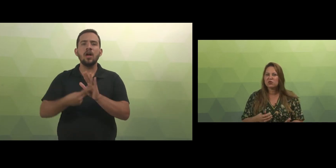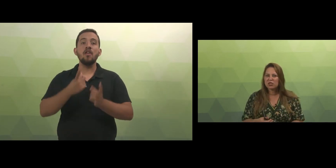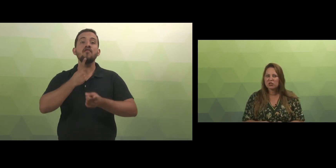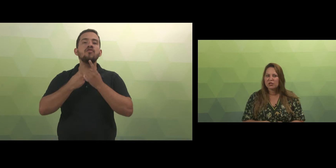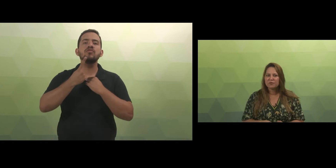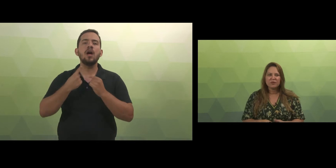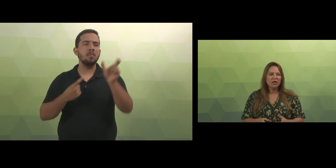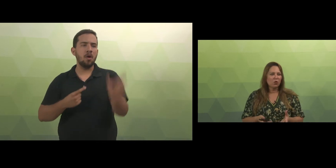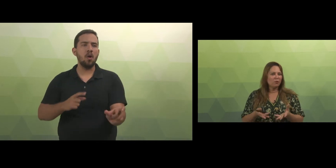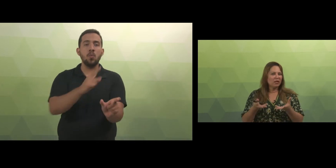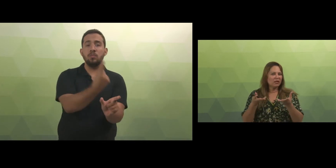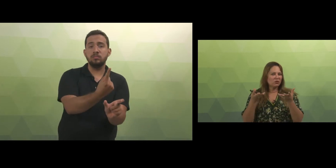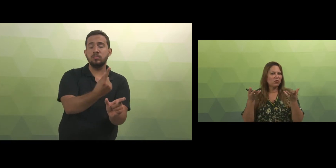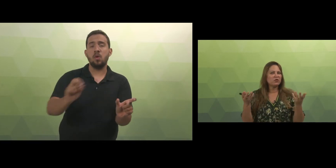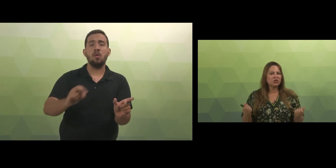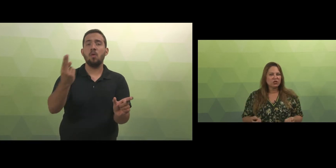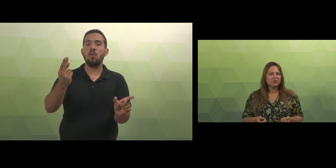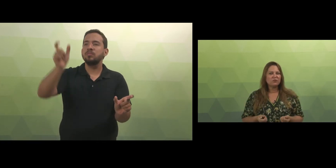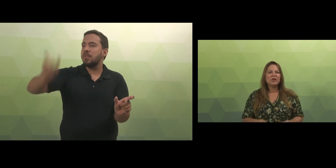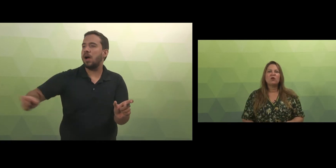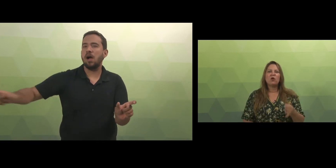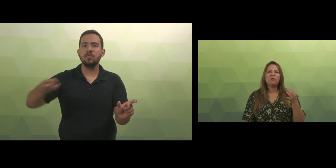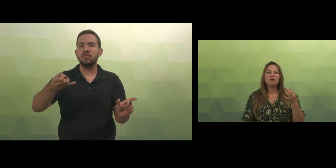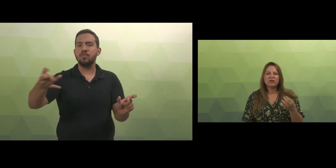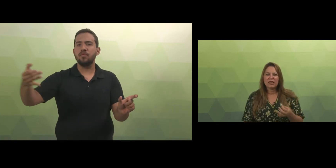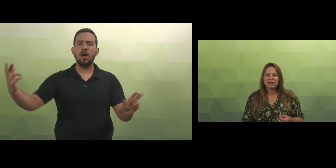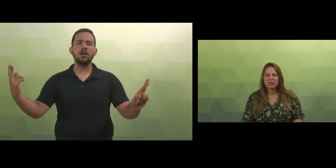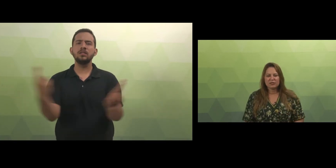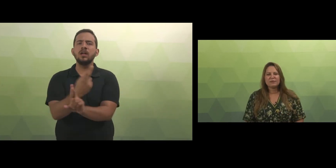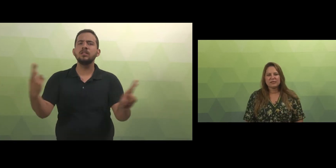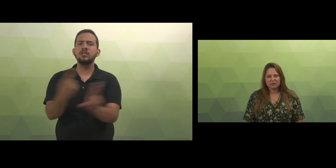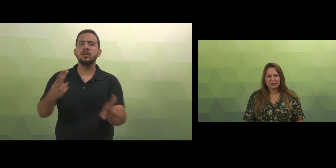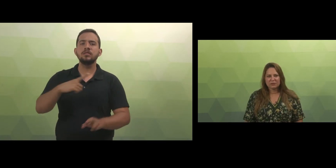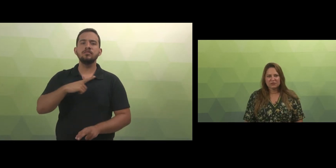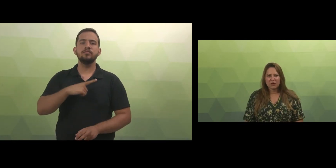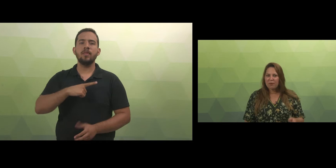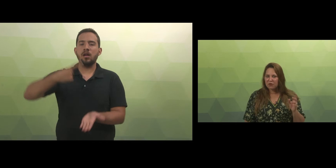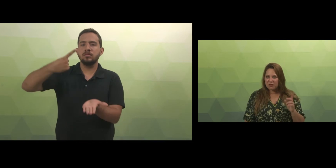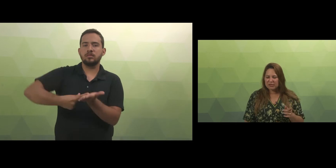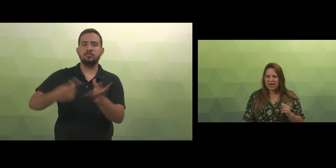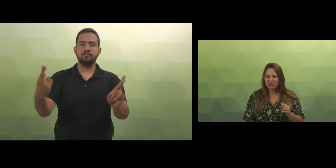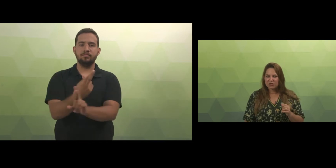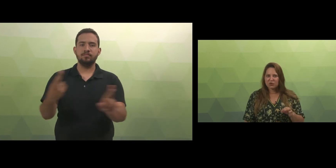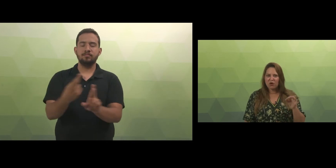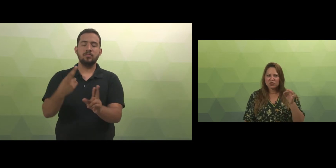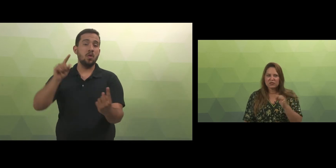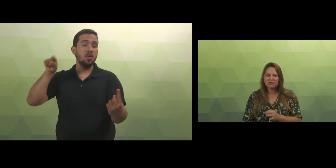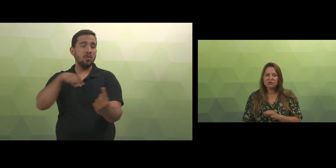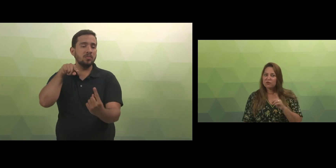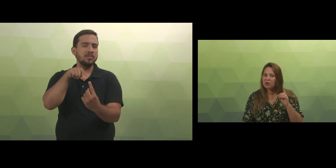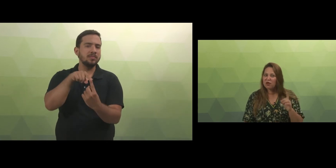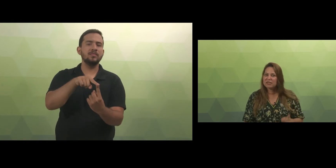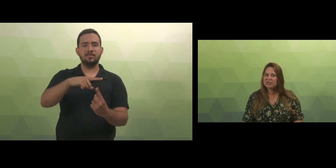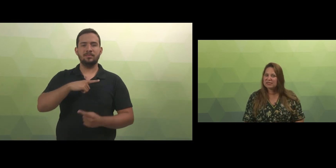prestação jurídica, culminando no objetivo, com uma finalidade específica. Uma curiosidade, o Código